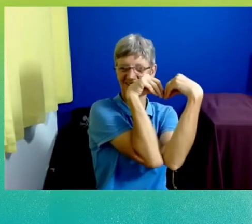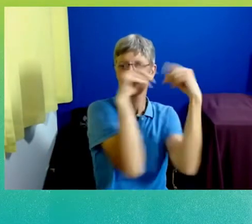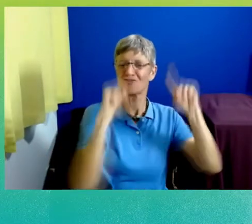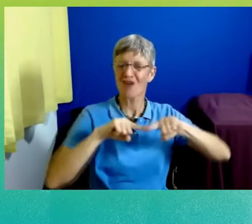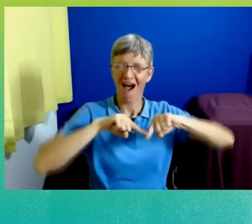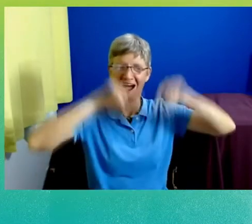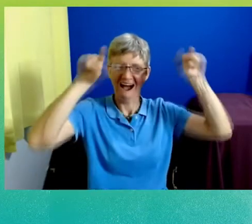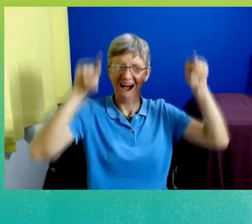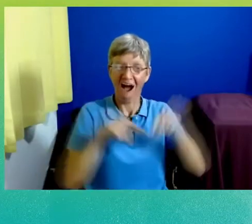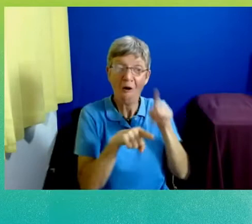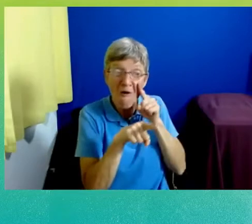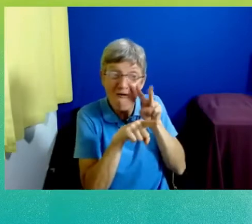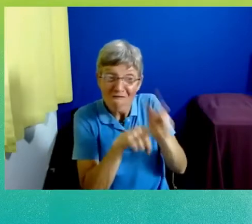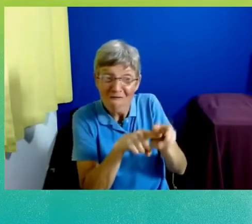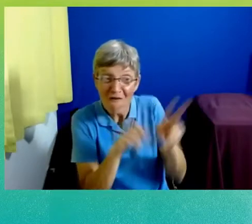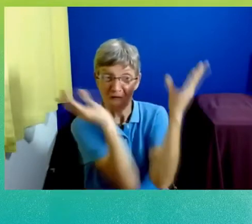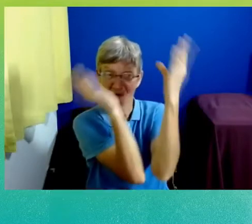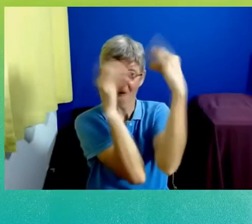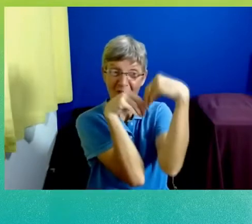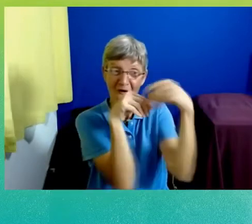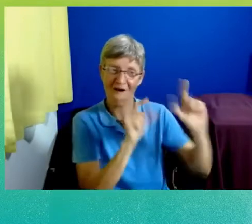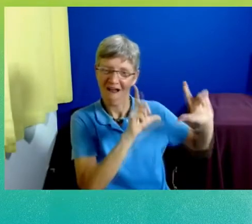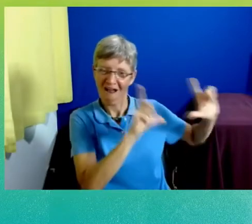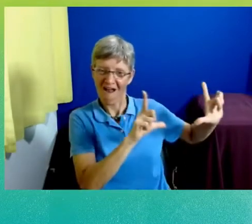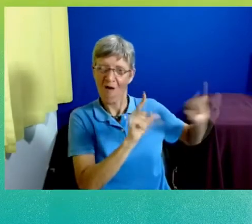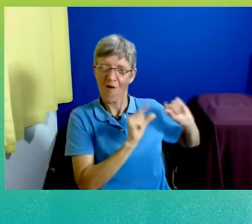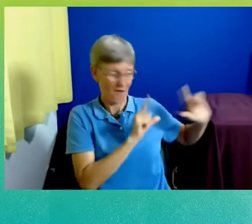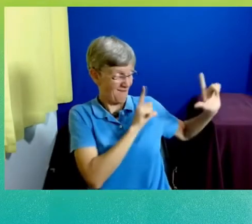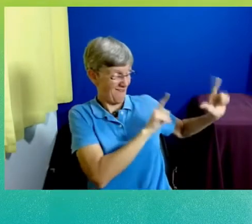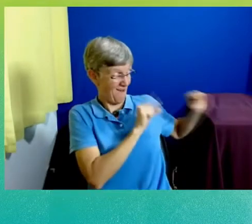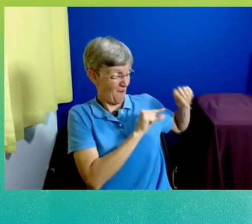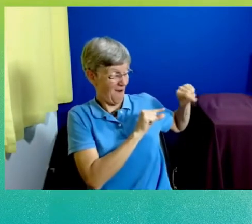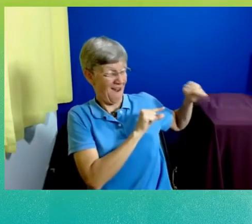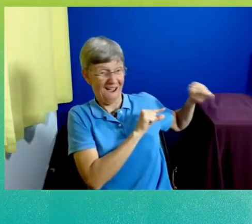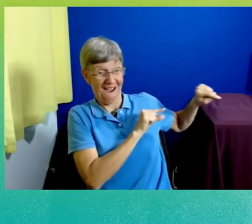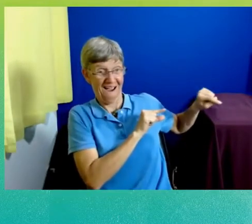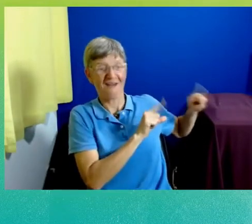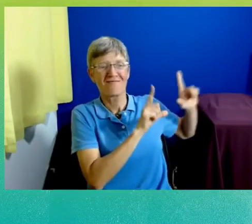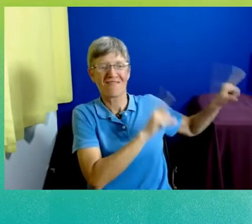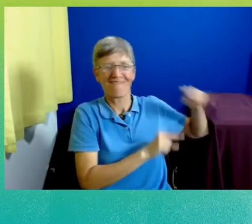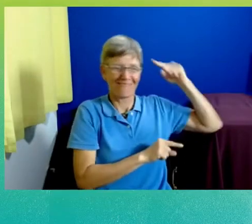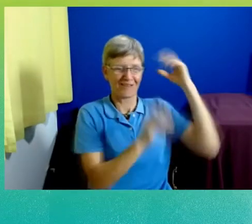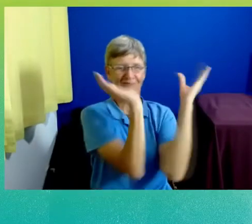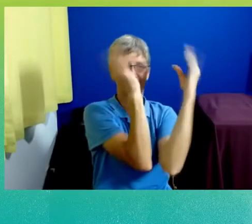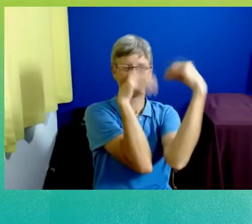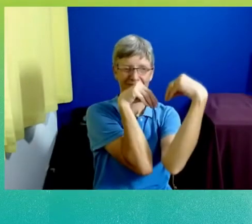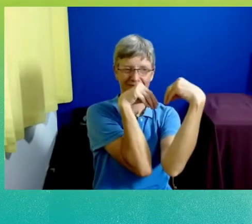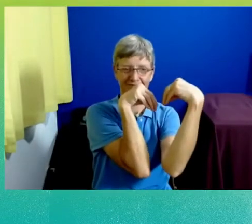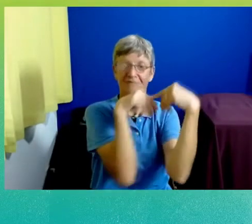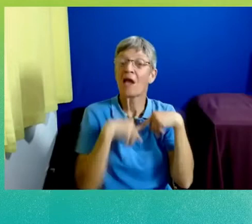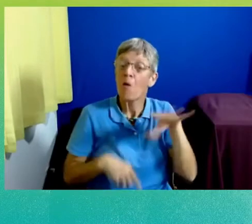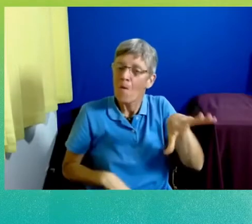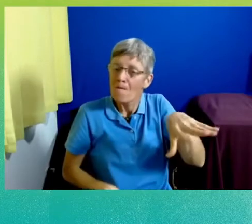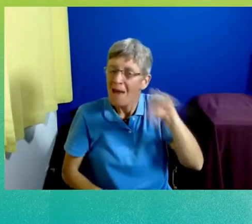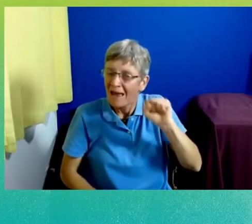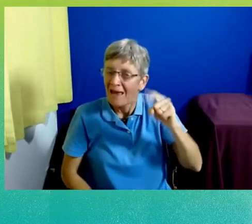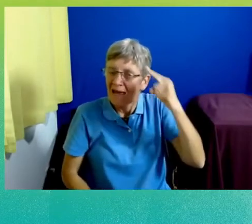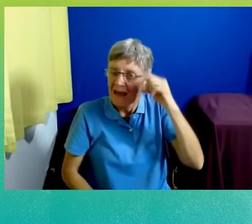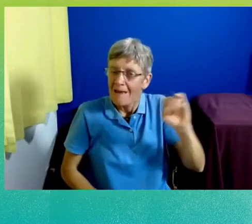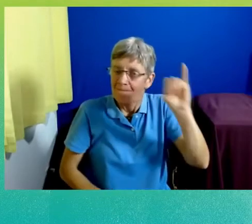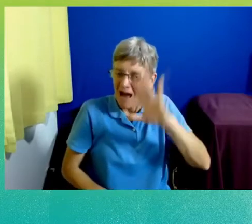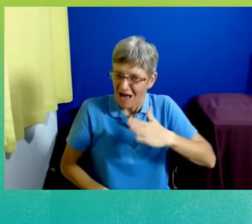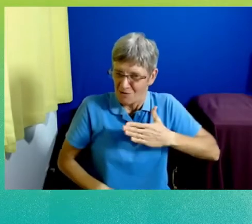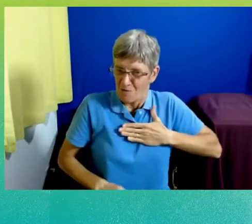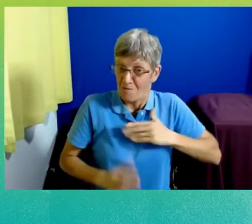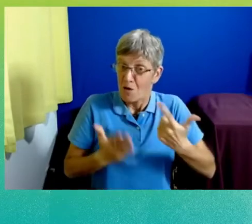ali já está namorando. Faz esse coração, tá vendo que forma o coração? Veja a imagem aqui. Ao